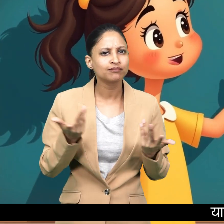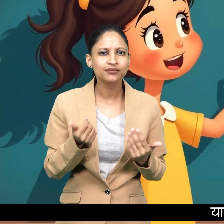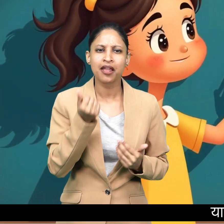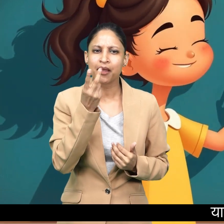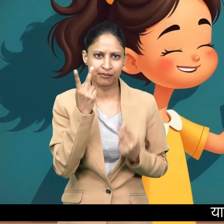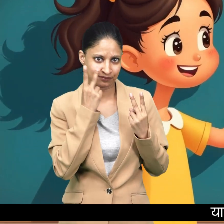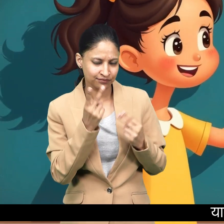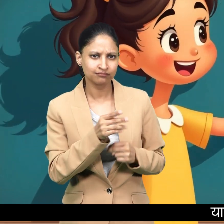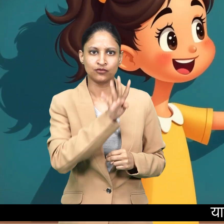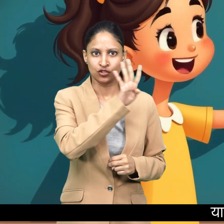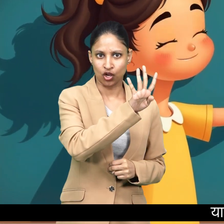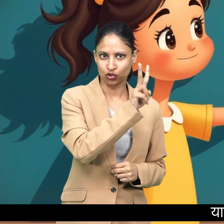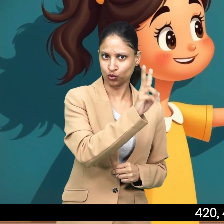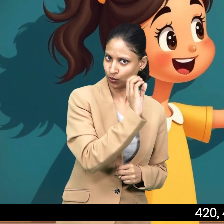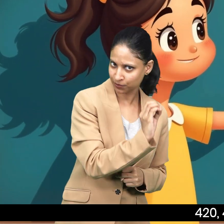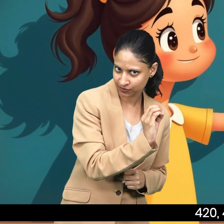याबद्दल काय?